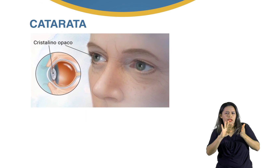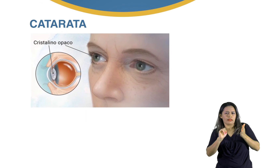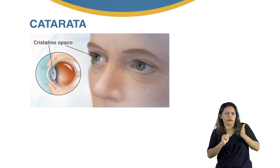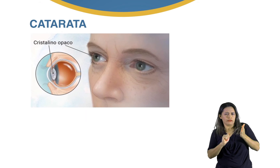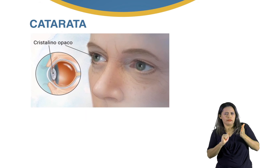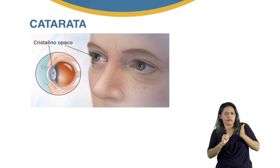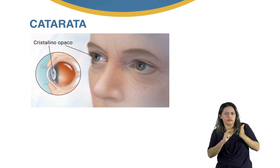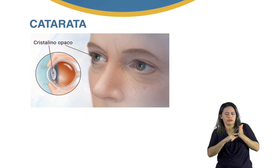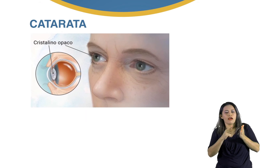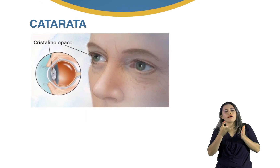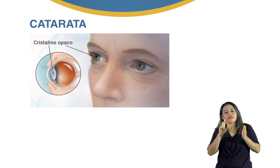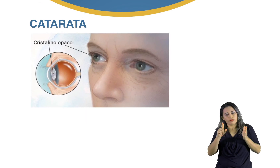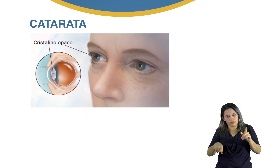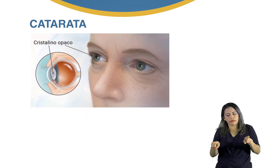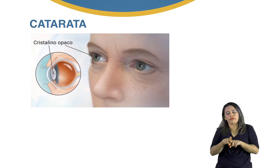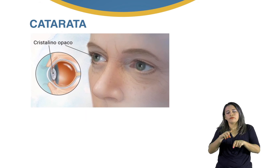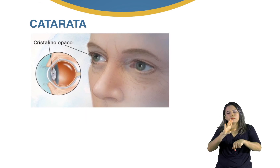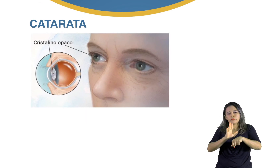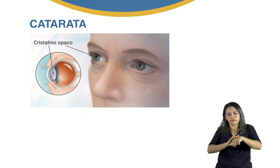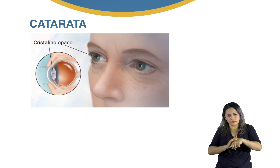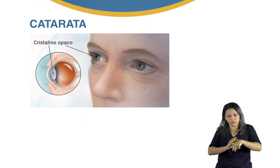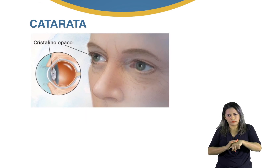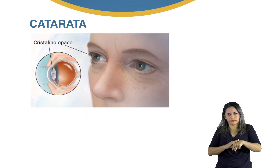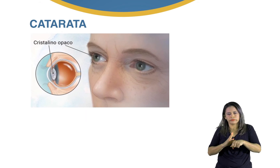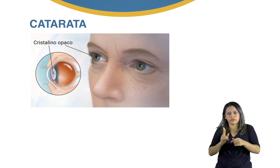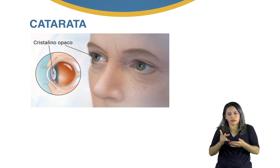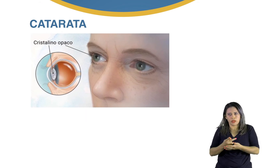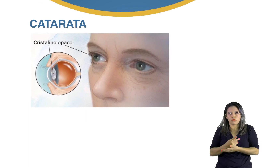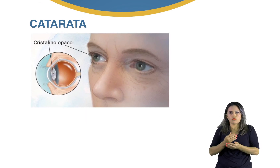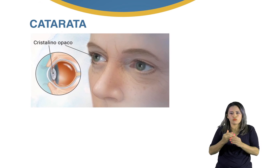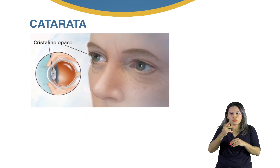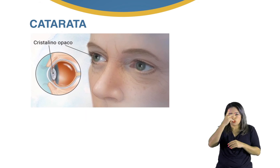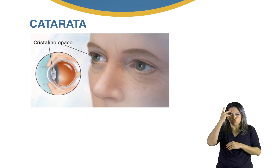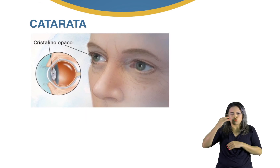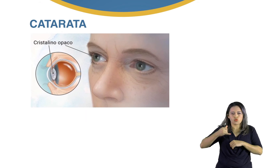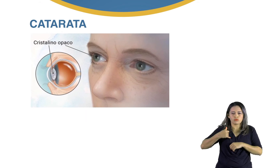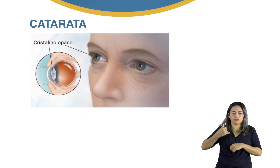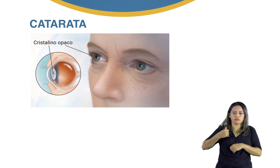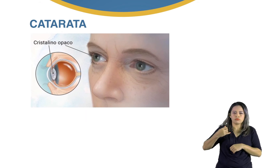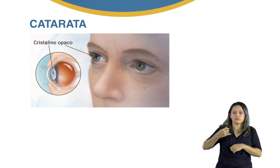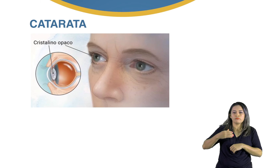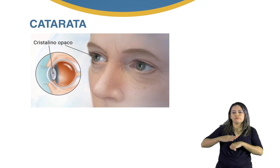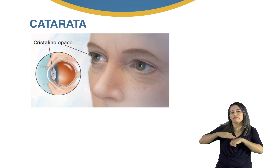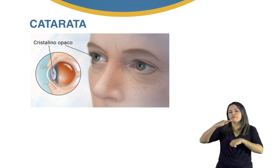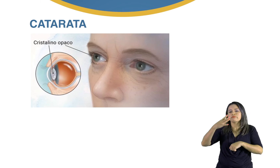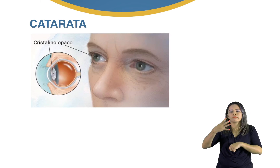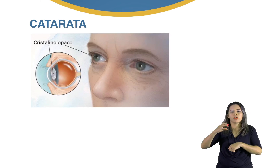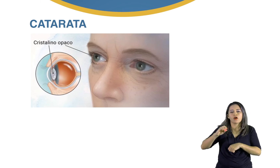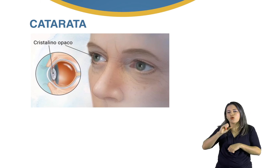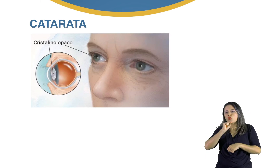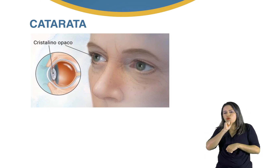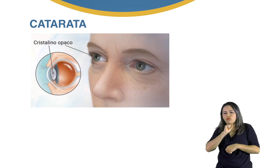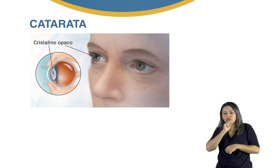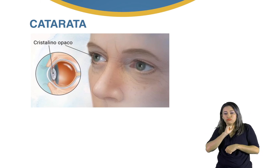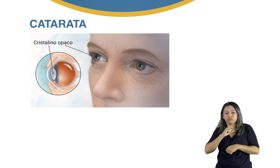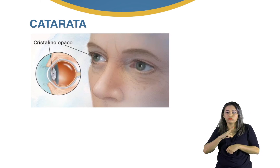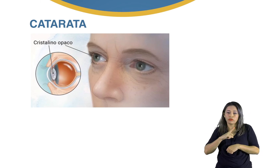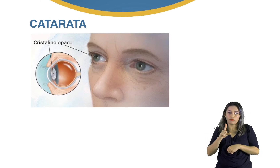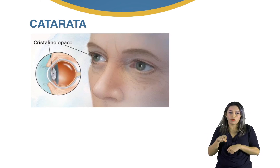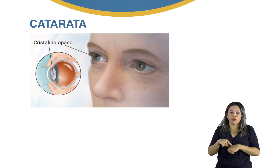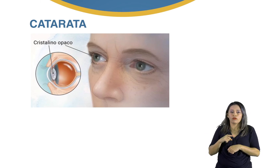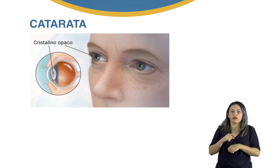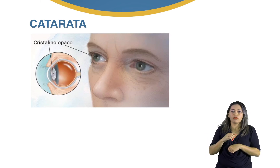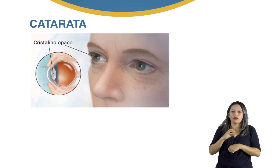catarata também é uma doença que ela acomete as pessoas acima dos 40 anos, os idosos, que é o quê? É uma opacidade